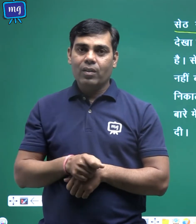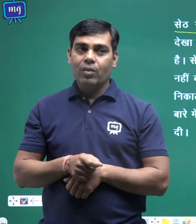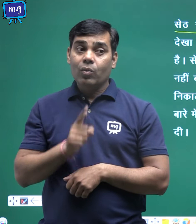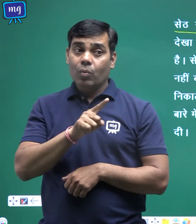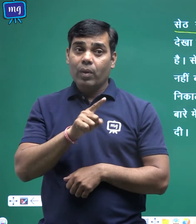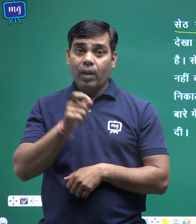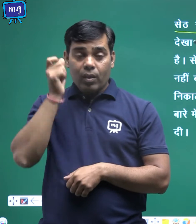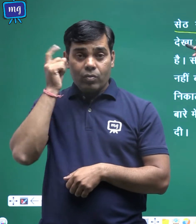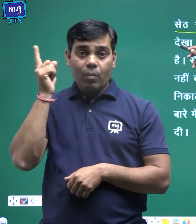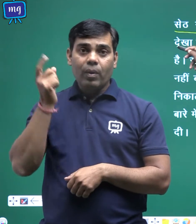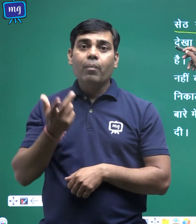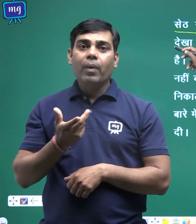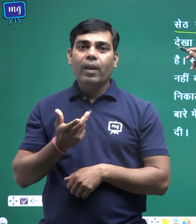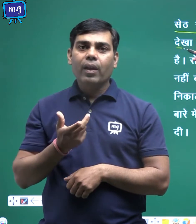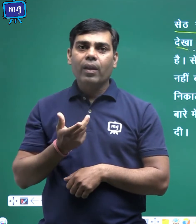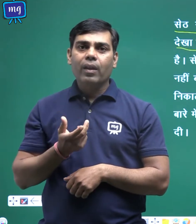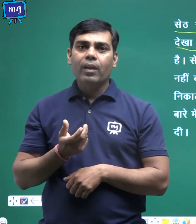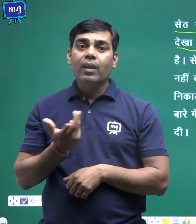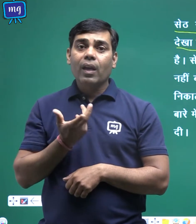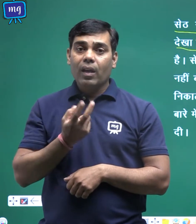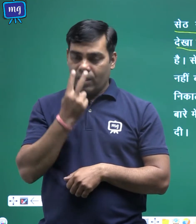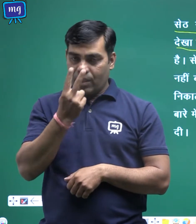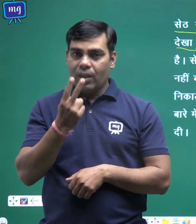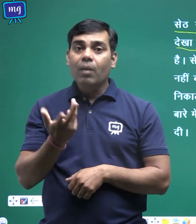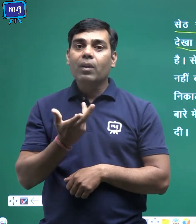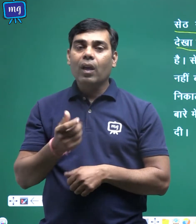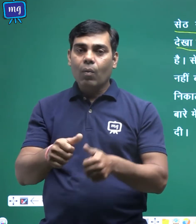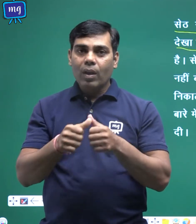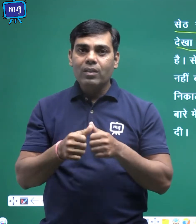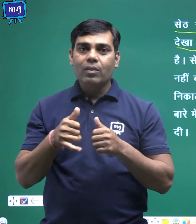स्वप्न में क्या देखा, बताओ।